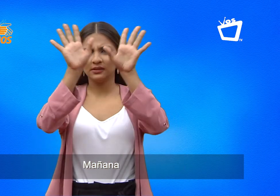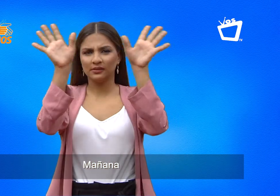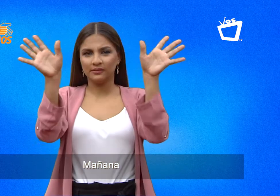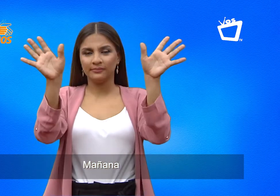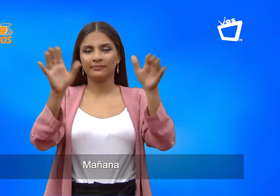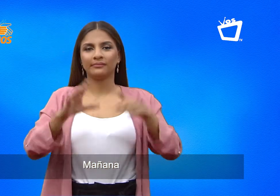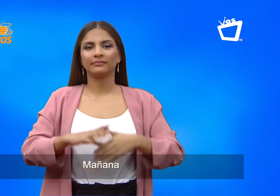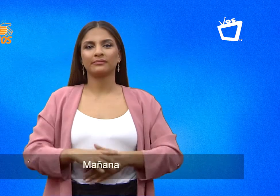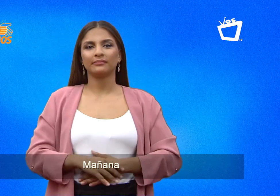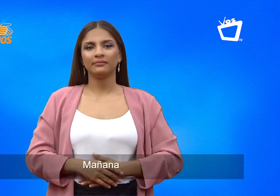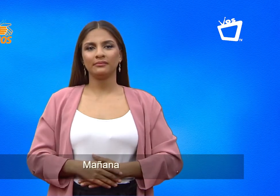Mañana.